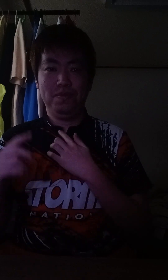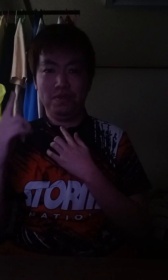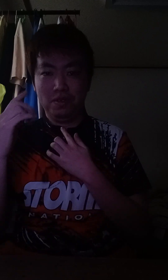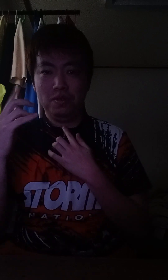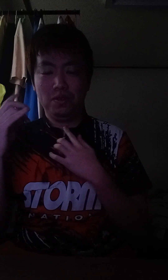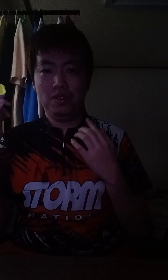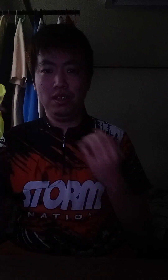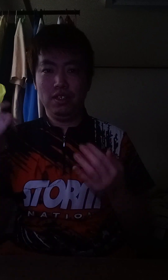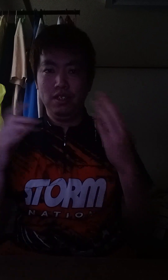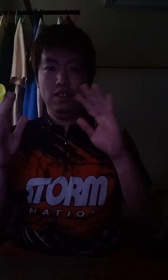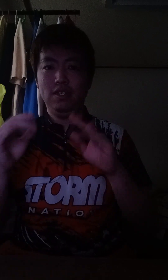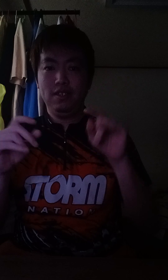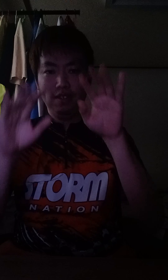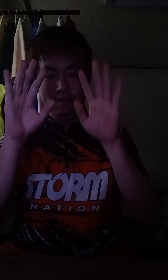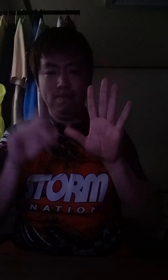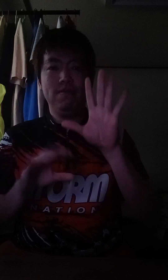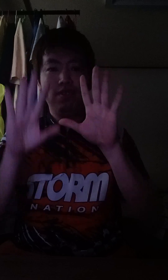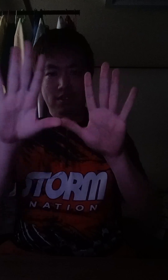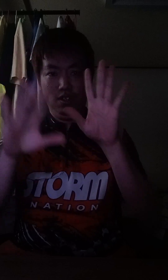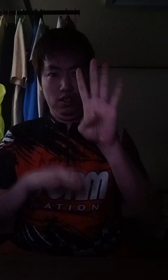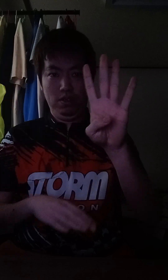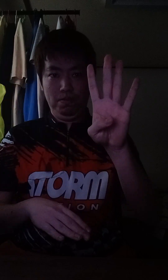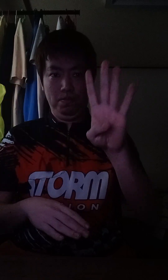또래라면 한창 외모에 관심이 많을 나이 14살.